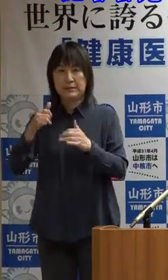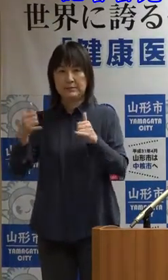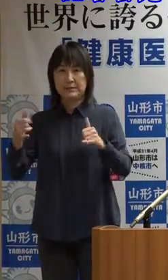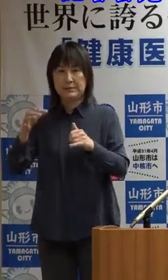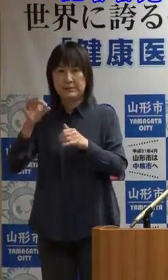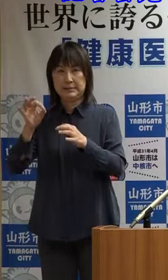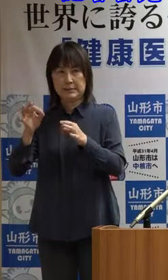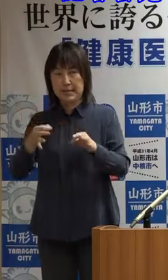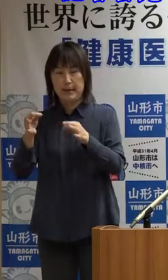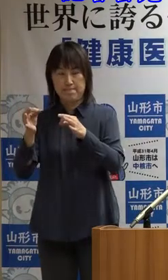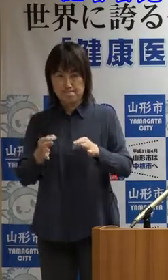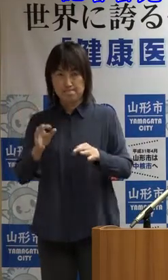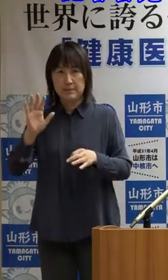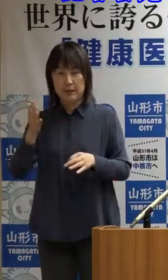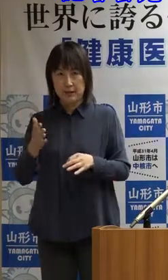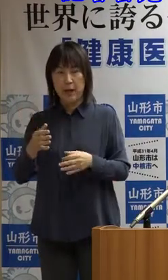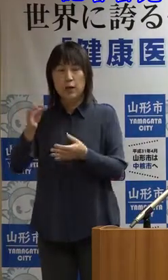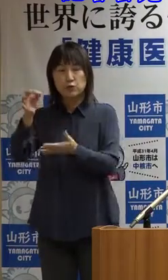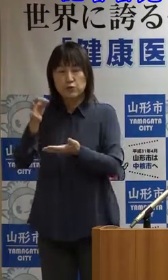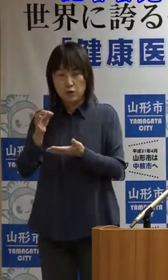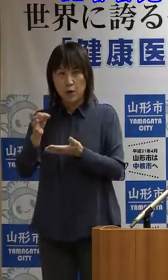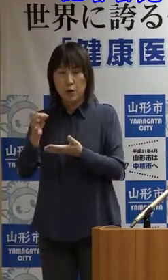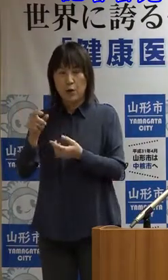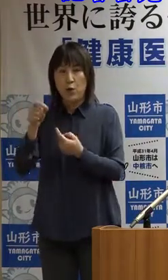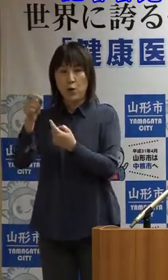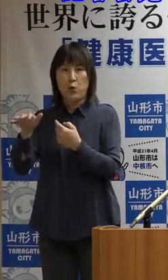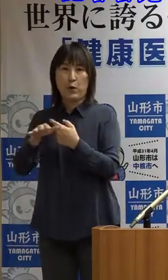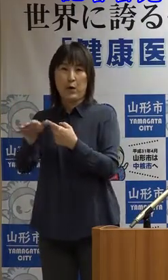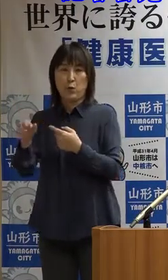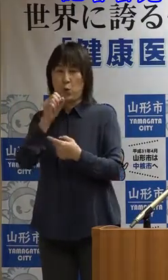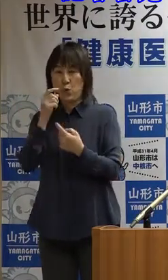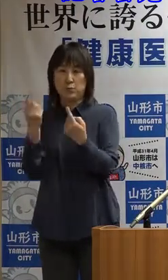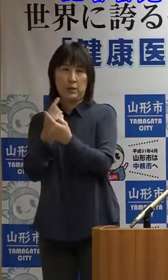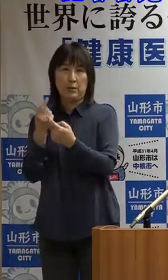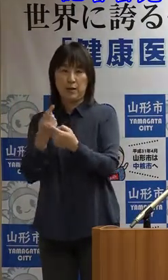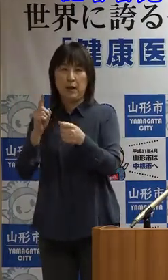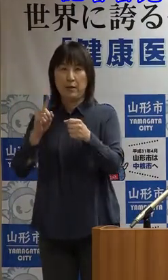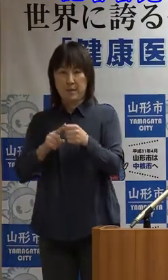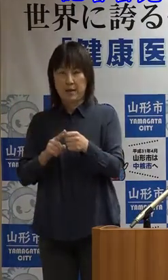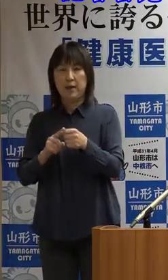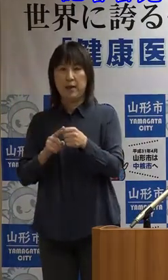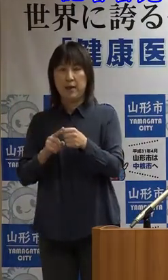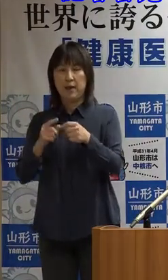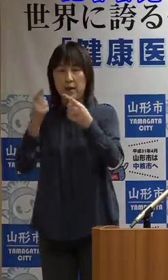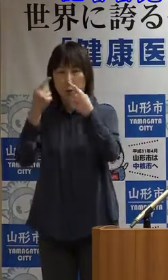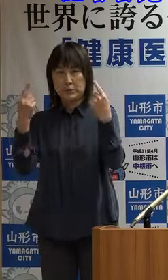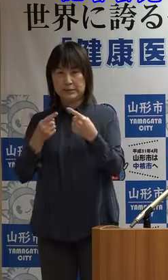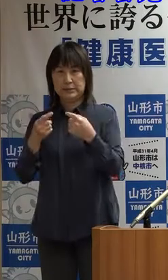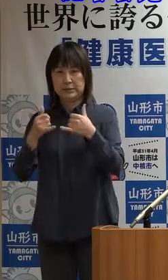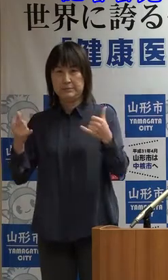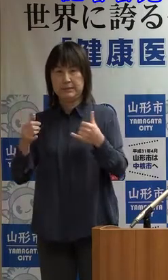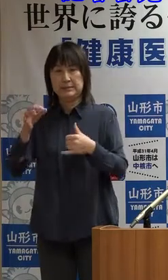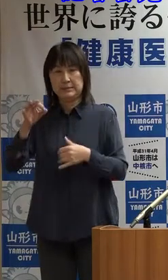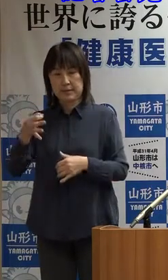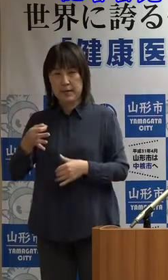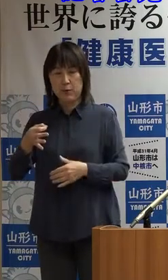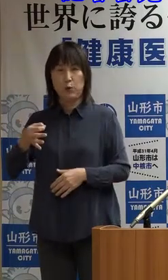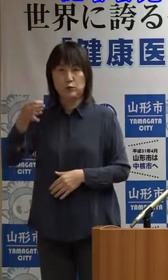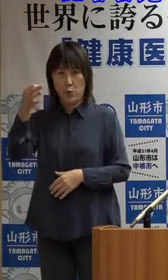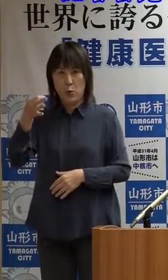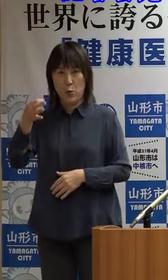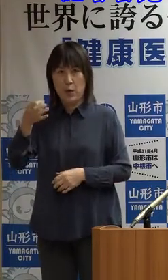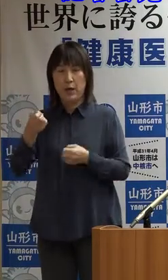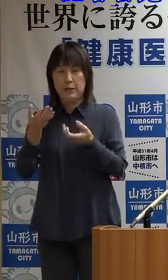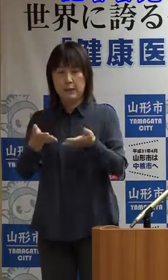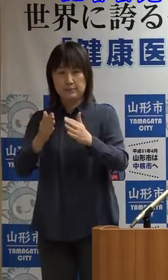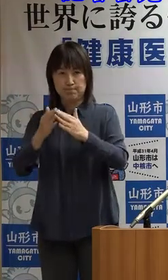減収となったものの、給与及び雇用環境が改善したことによる個人市民税の増、家屋の